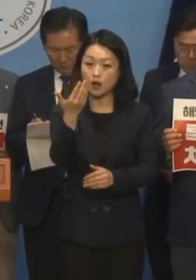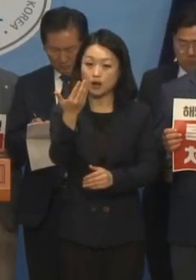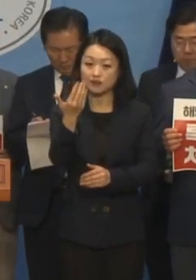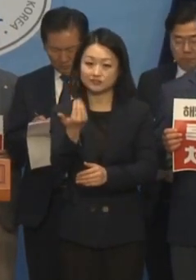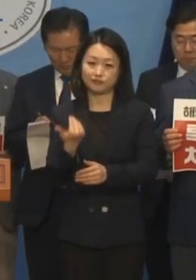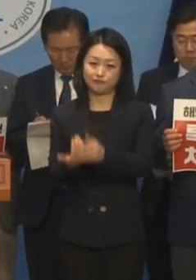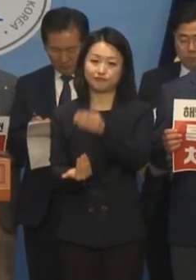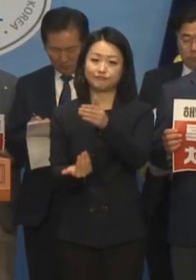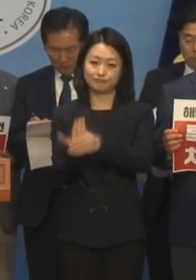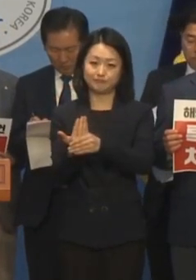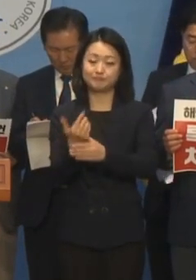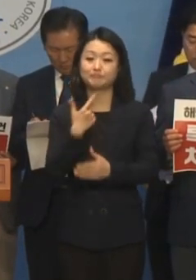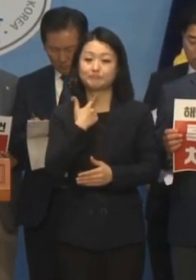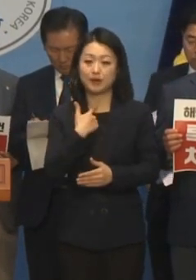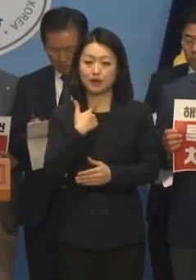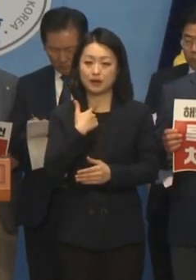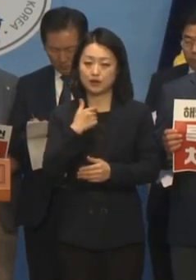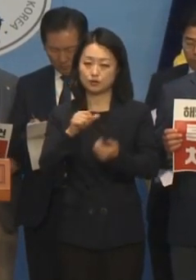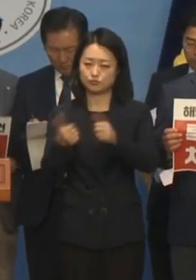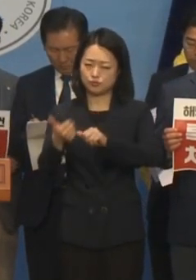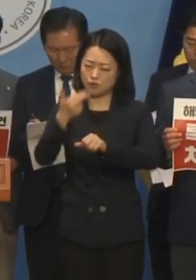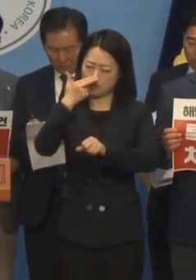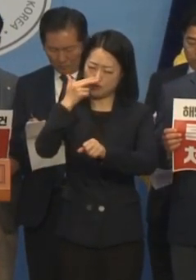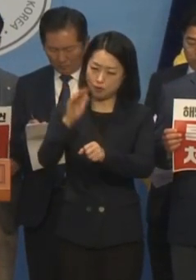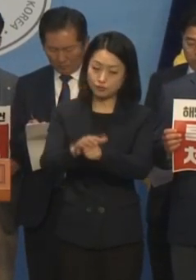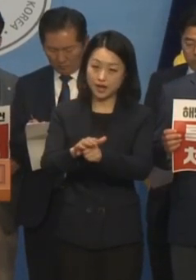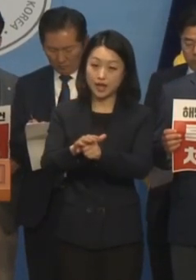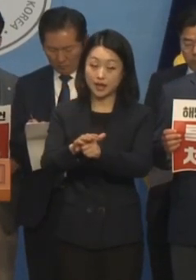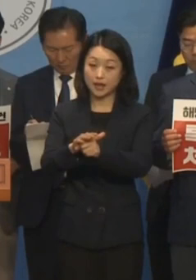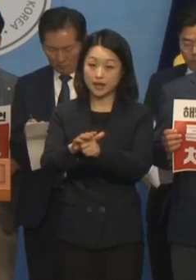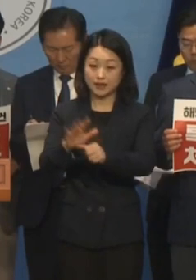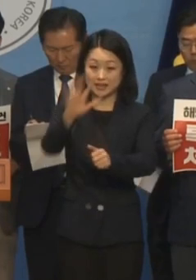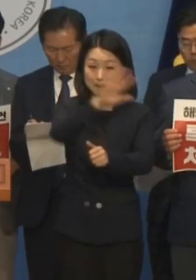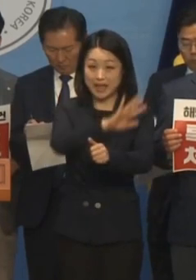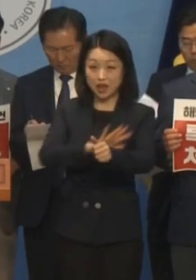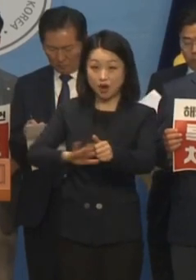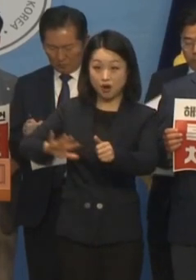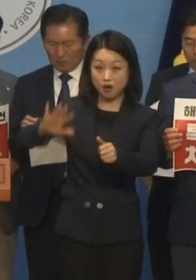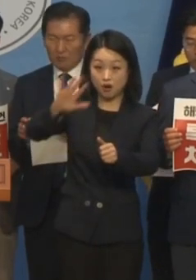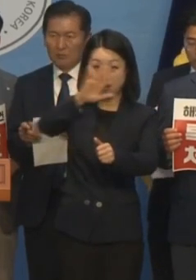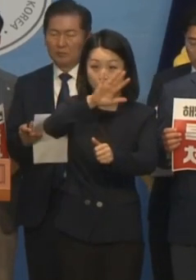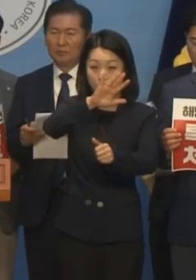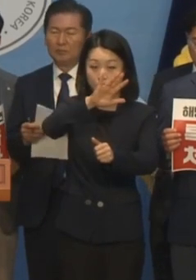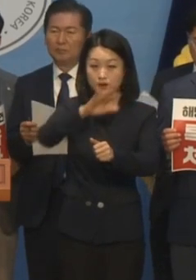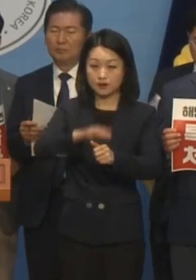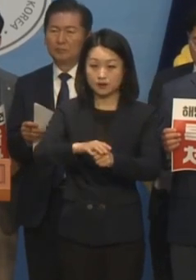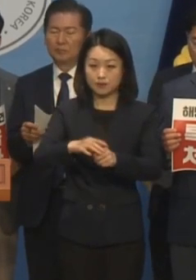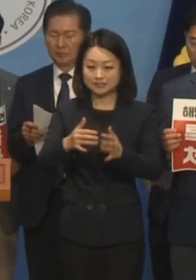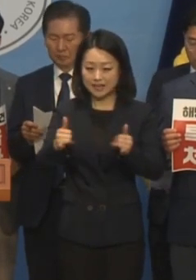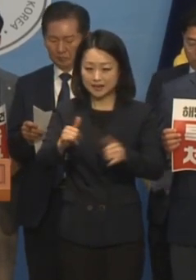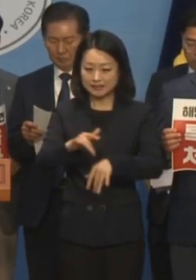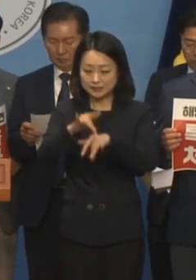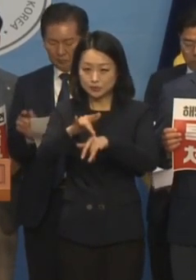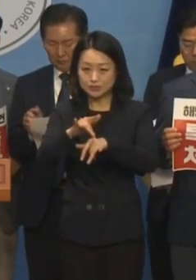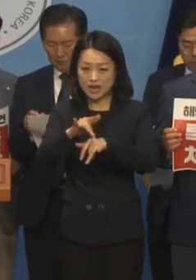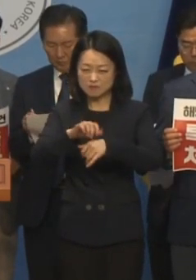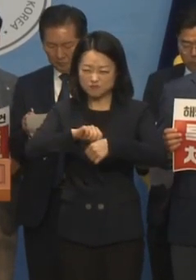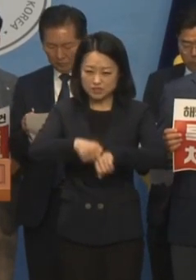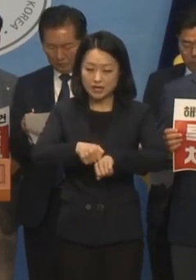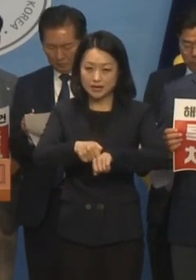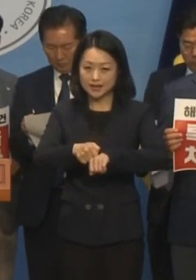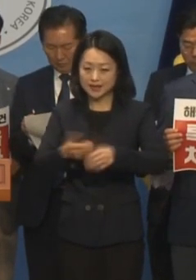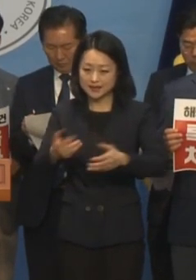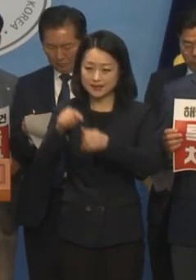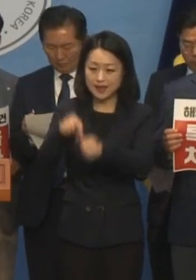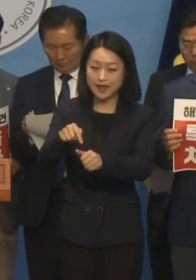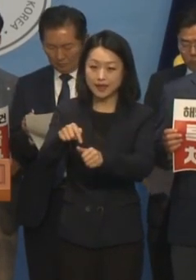갑니다. 그 억울한 죽음의 배경으로 알려진 지휘관의 무리한 입수 지시, 그리고 사건의 진상을 밝혀내기 위해 최선을